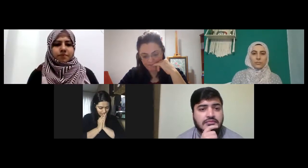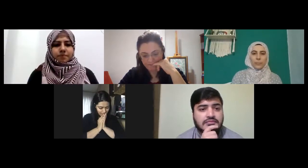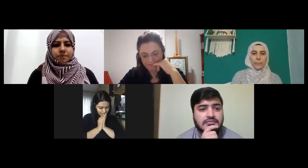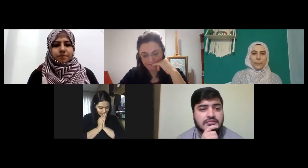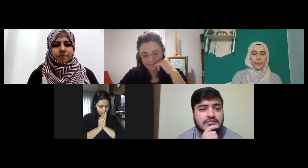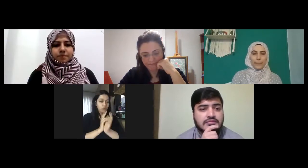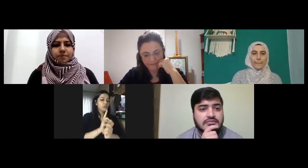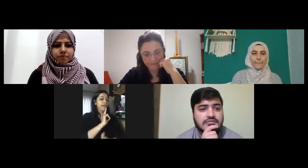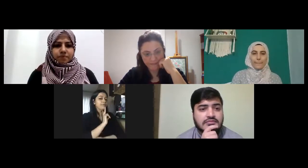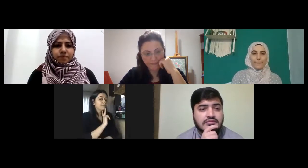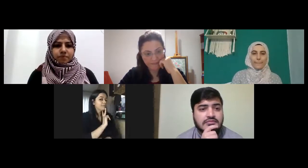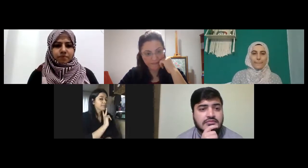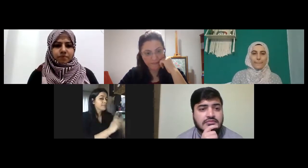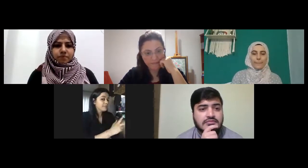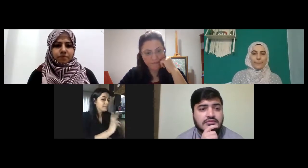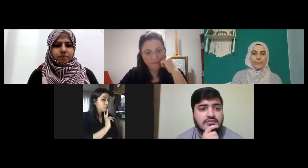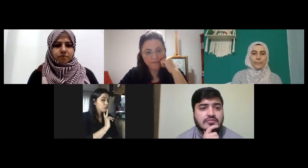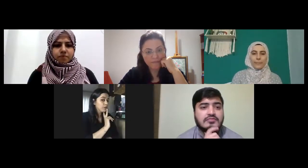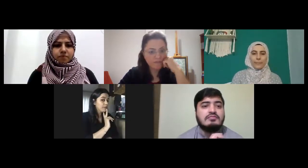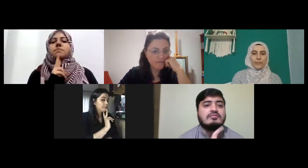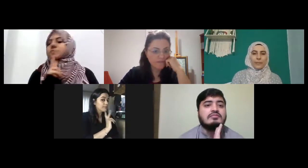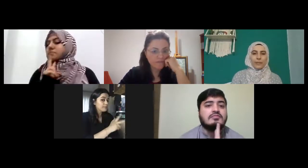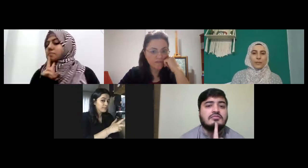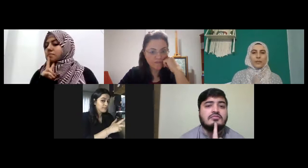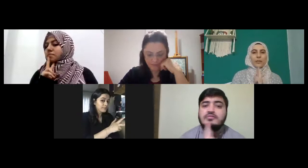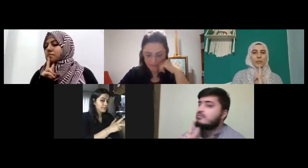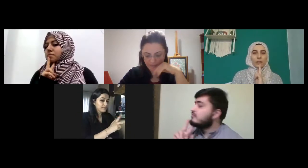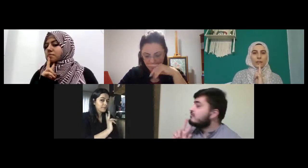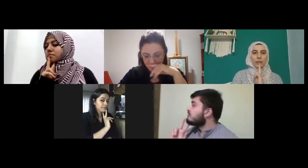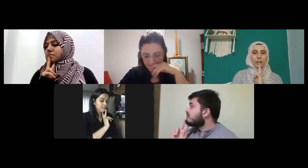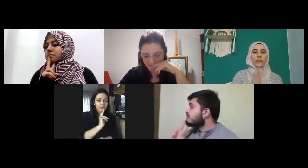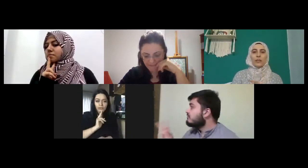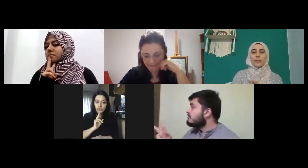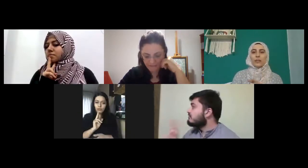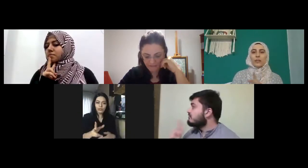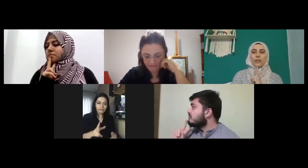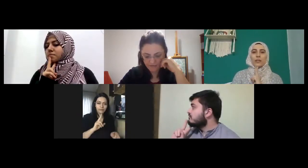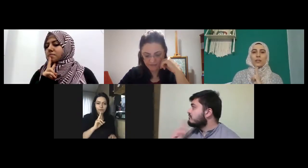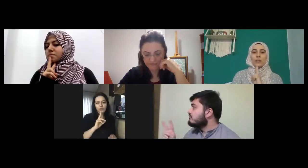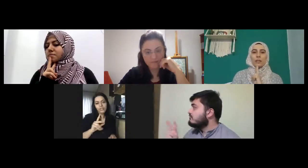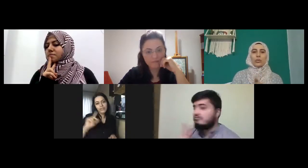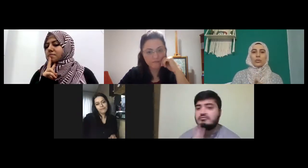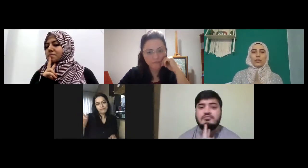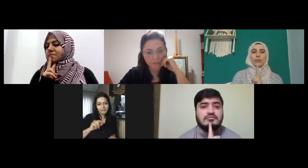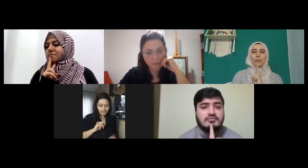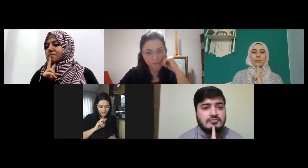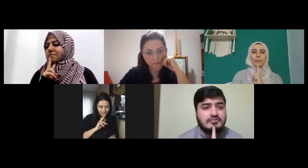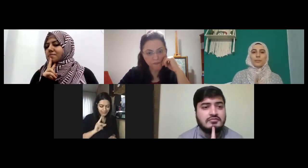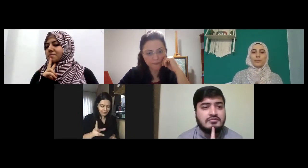kuzen şöyle şöyle kuzen kuzenim gibi